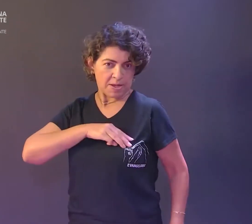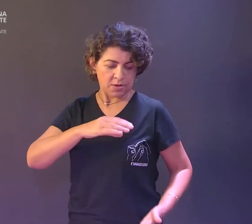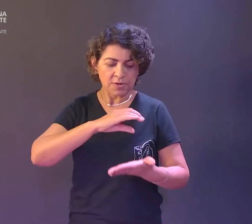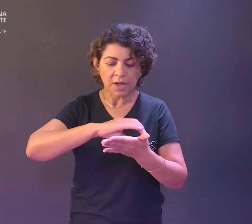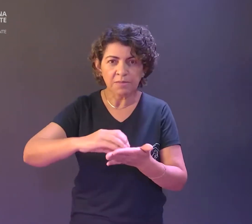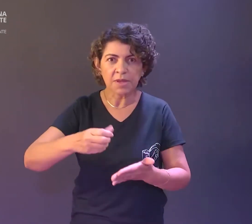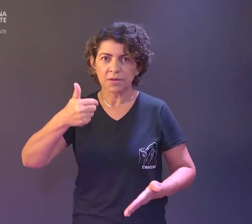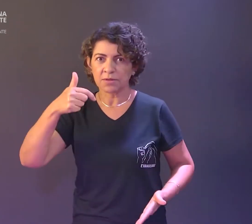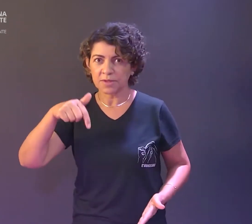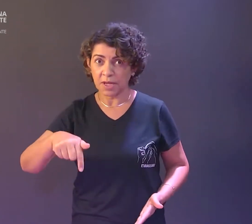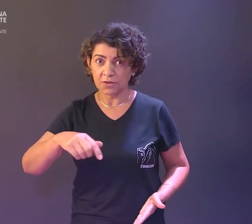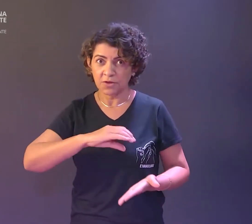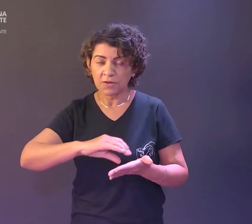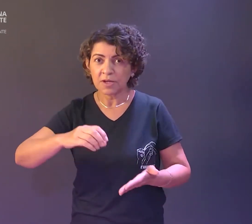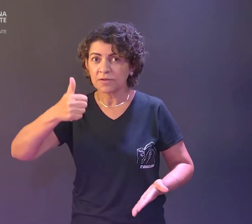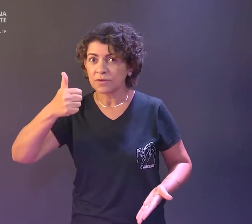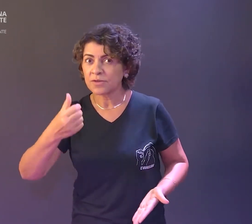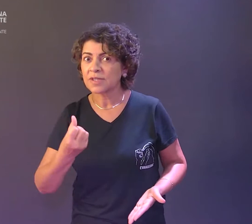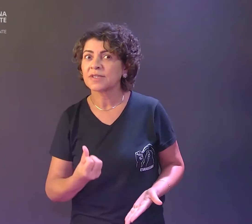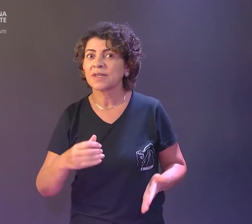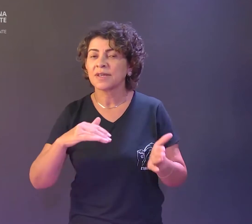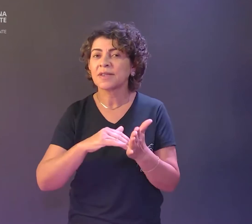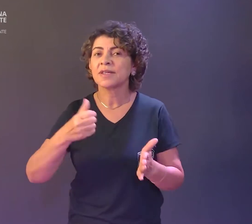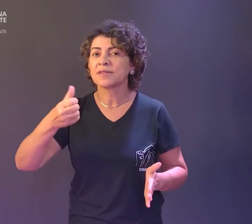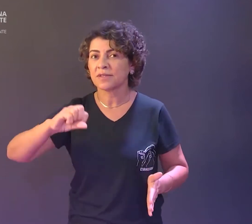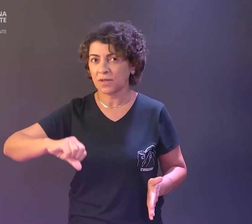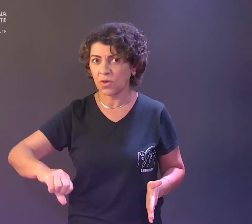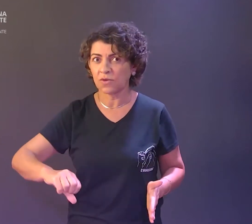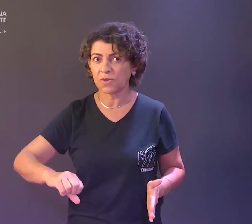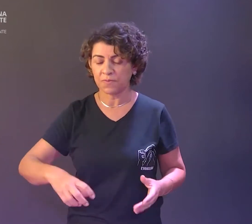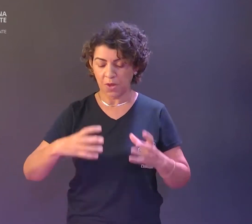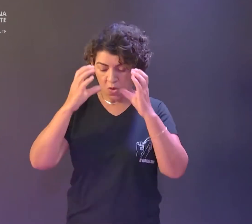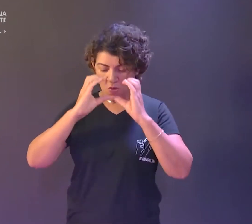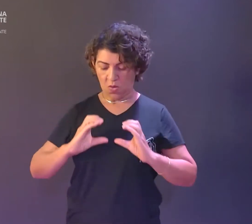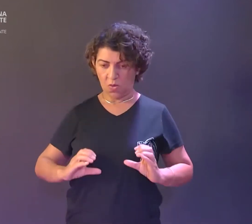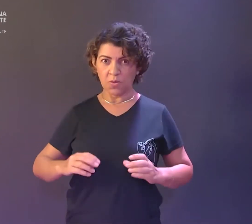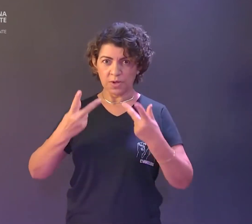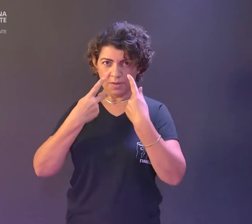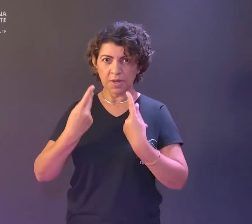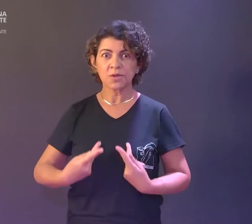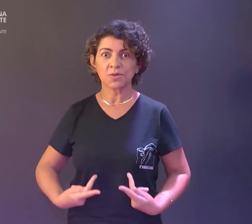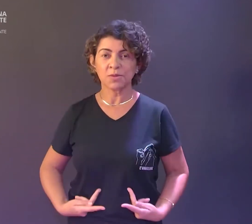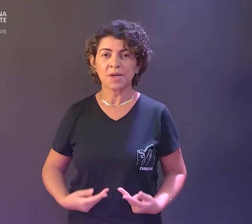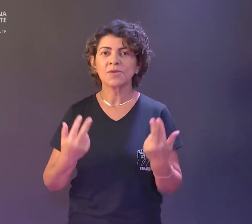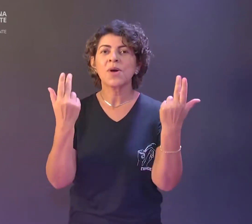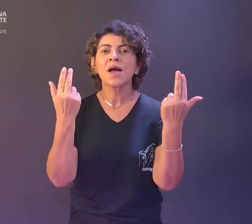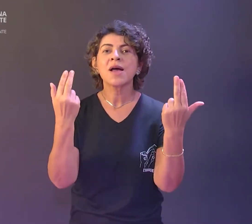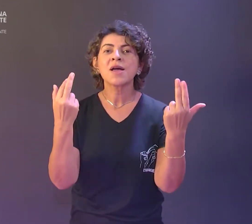a 19. E o comportamento humano a frutos, mostrando que